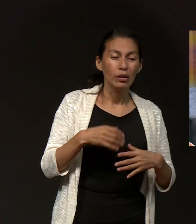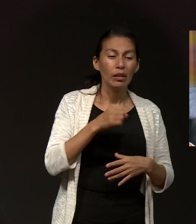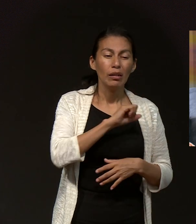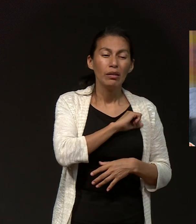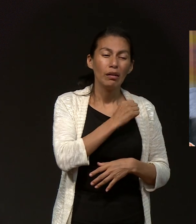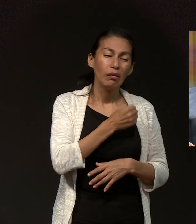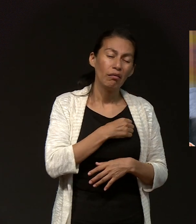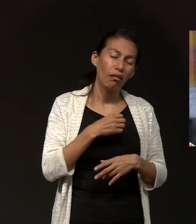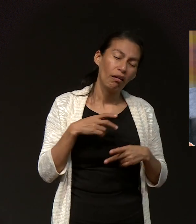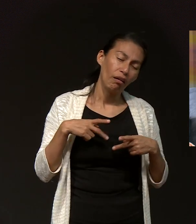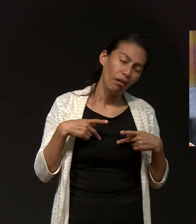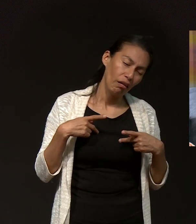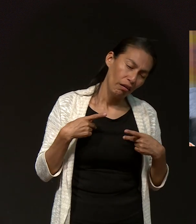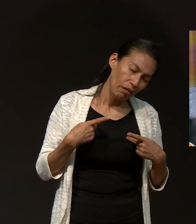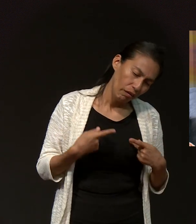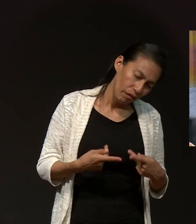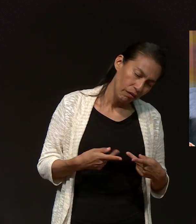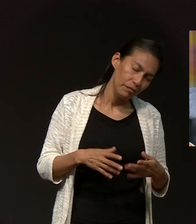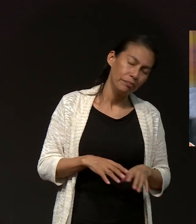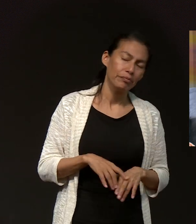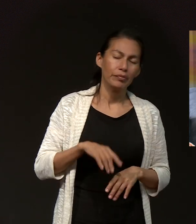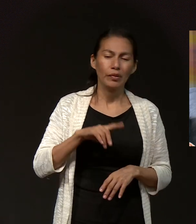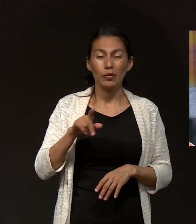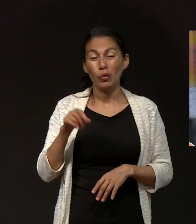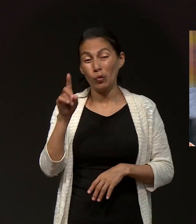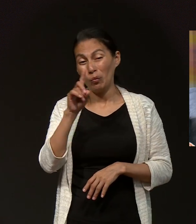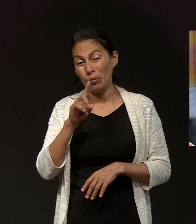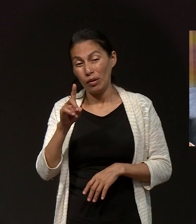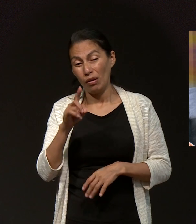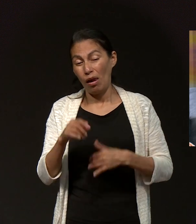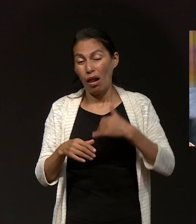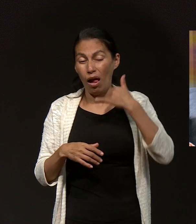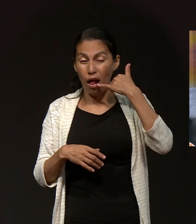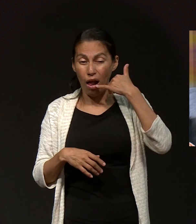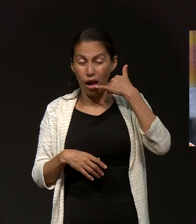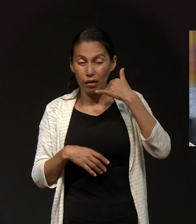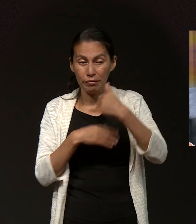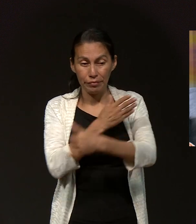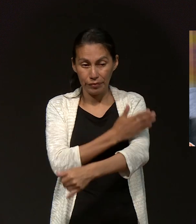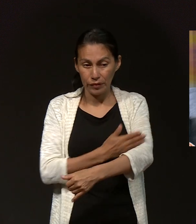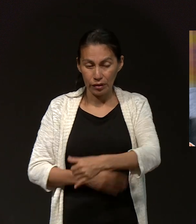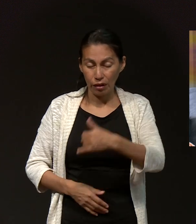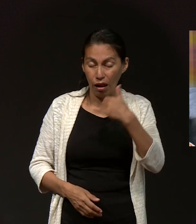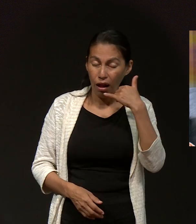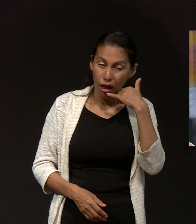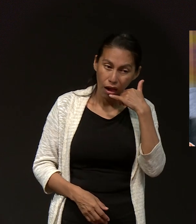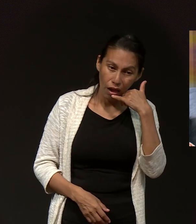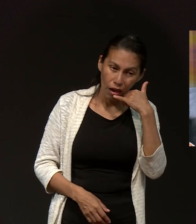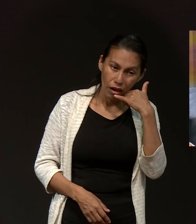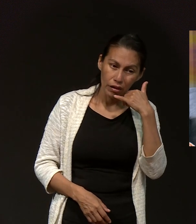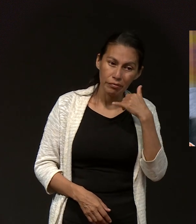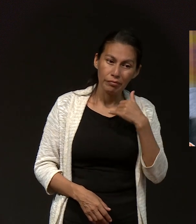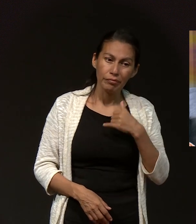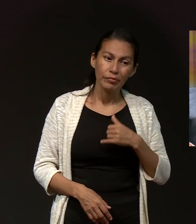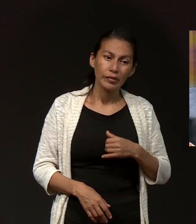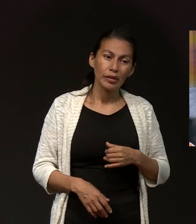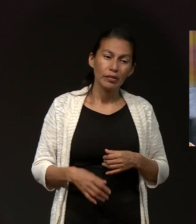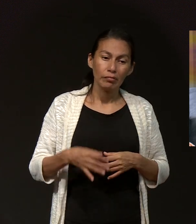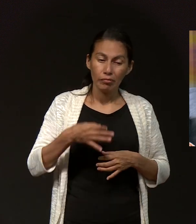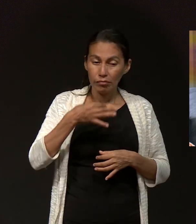siguió bajando su estado de salud. El lunes, el domingo en la tarde, nos hablaron del hospital que